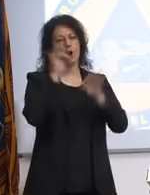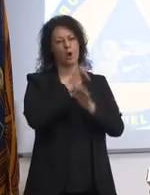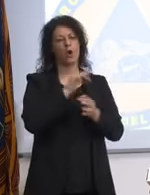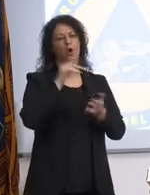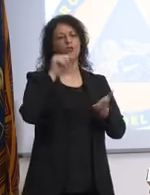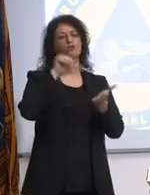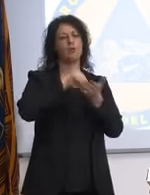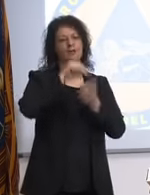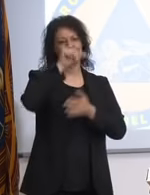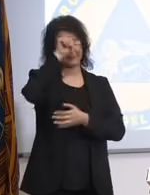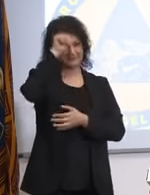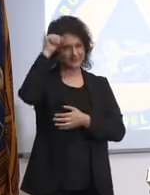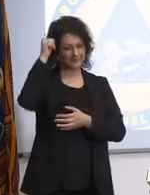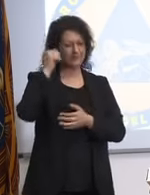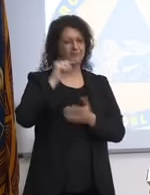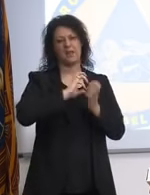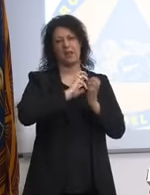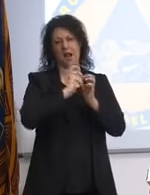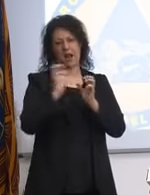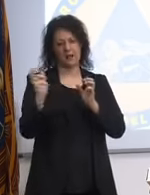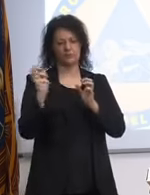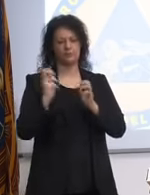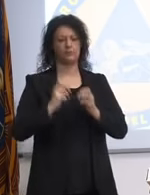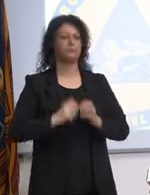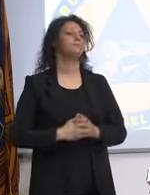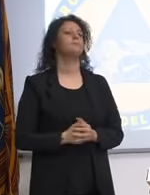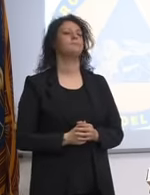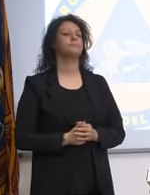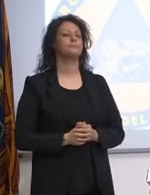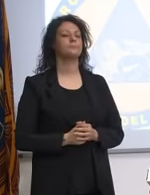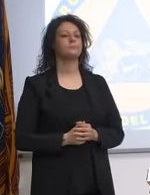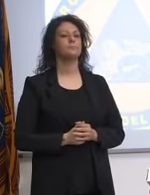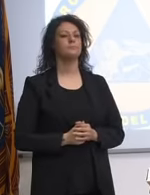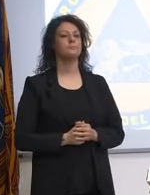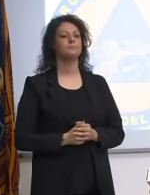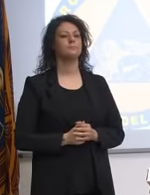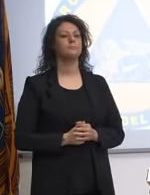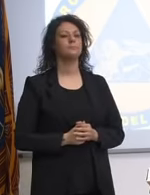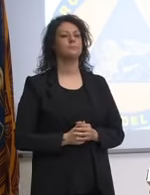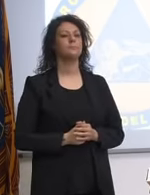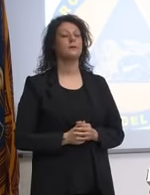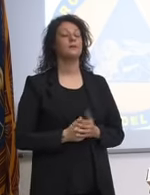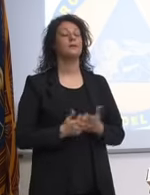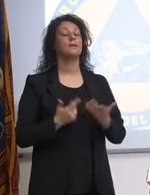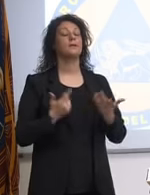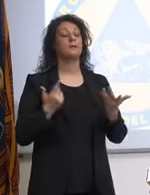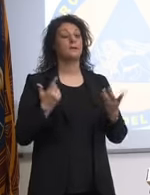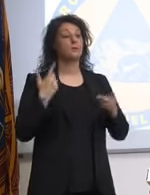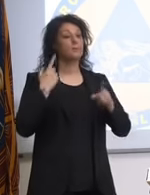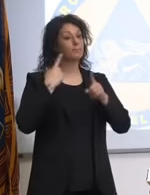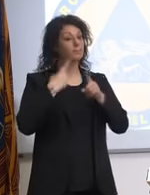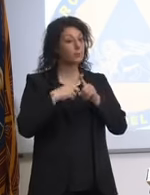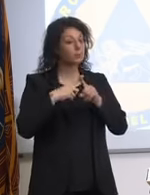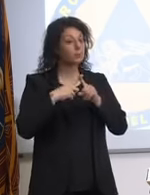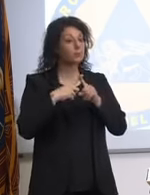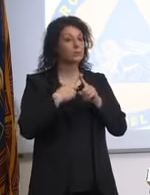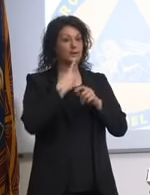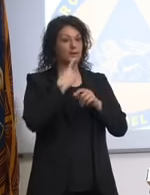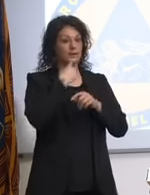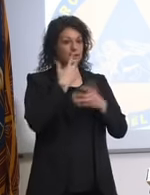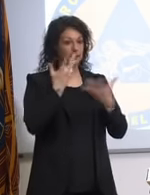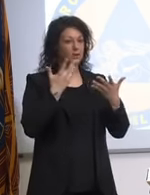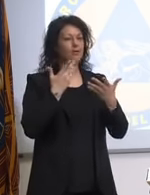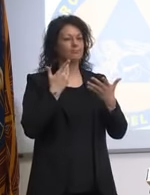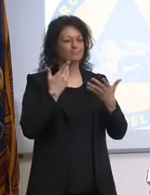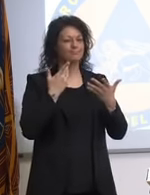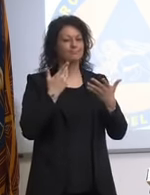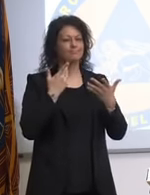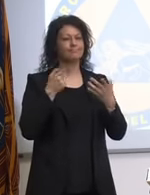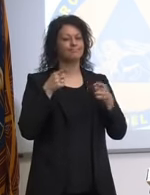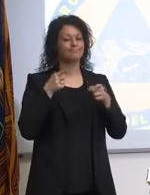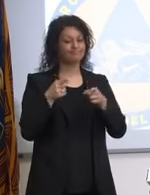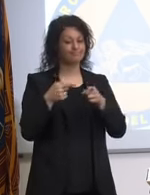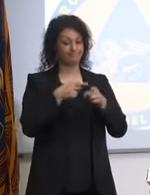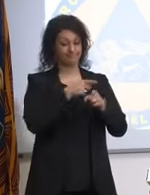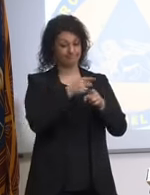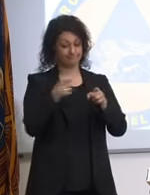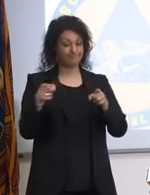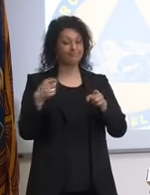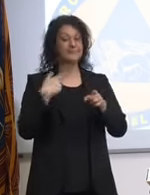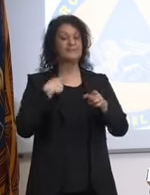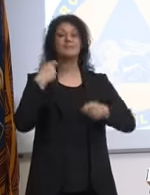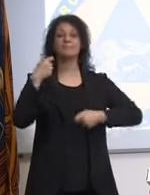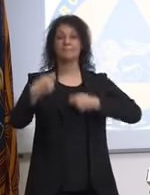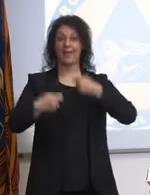quant'altro. E dall'altro c'è da dire che i costi è la fase più critica, che è